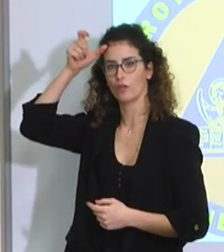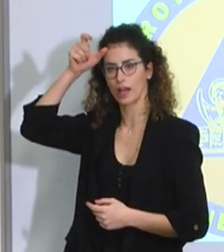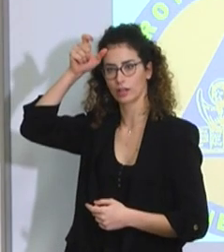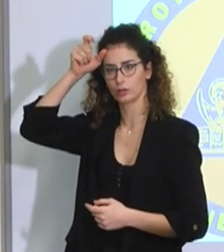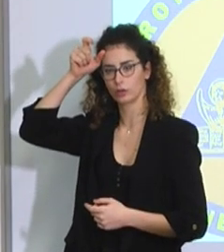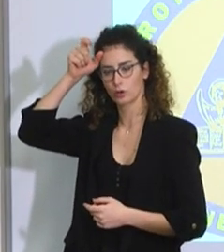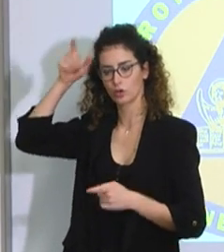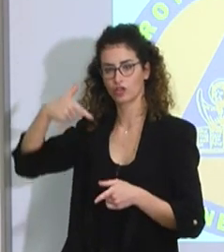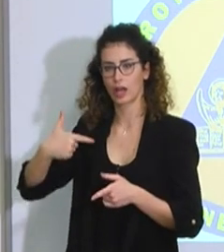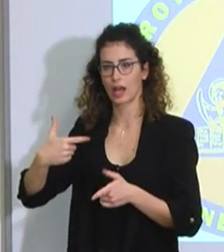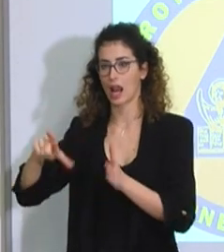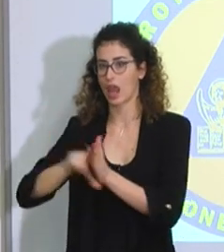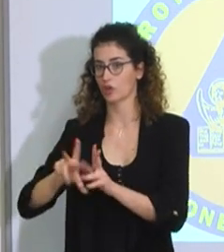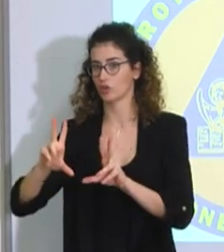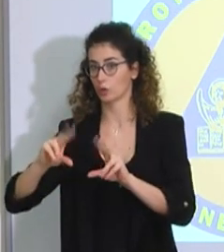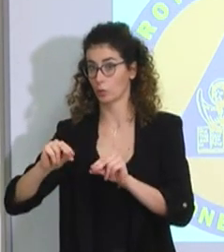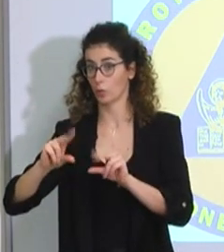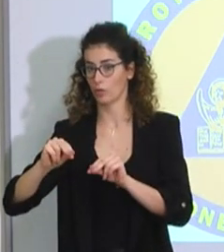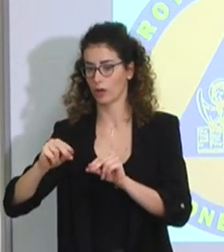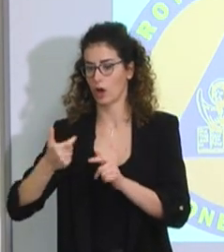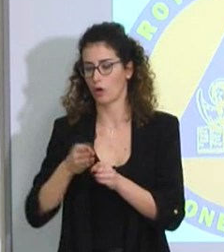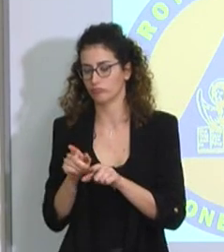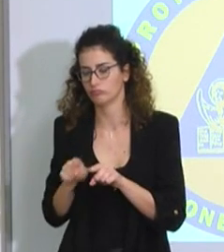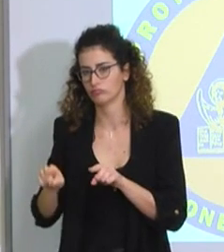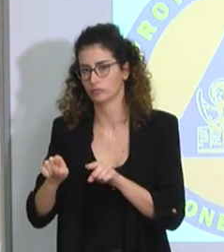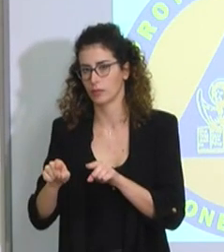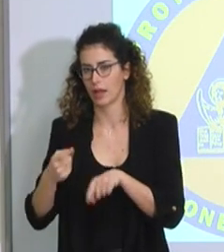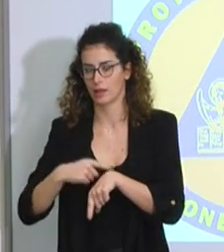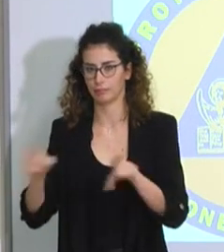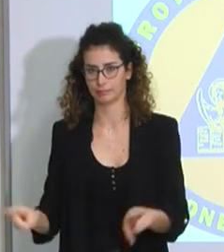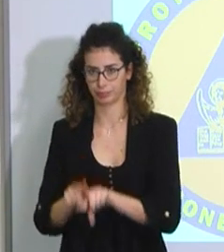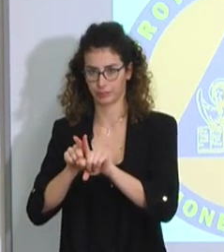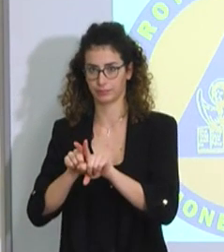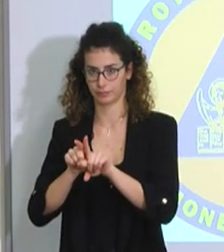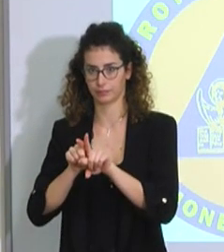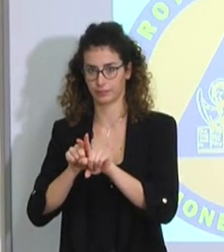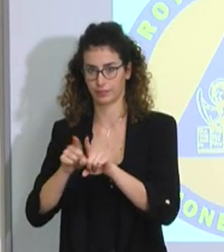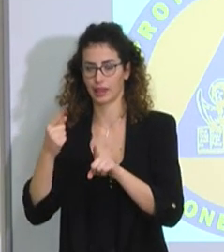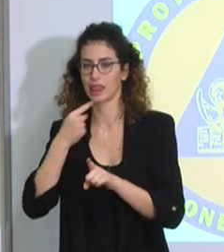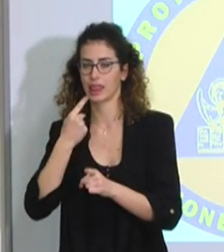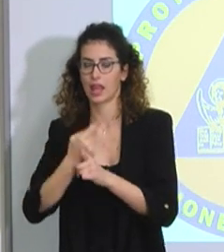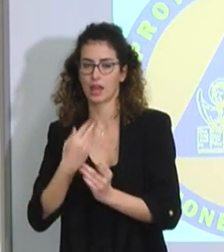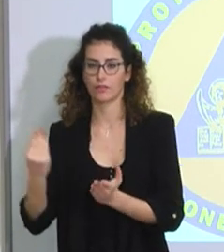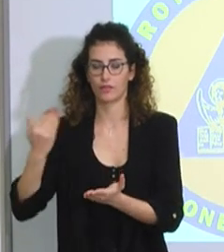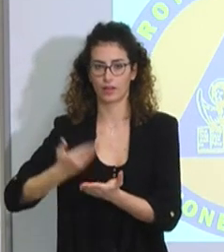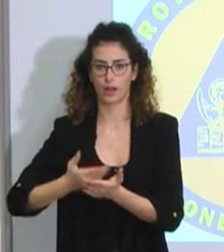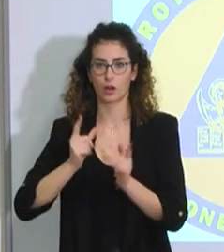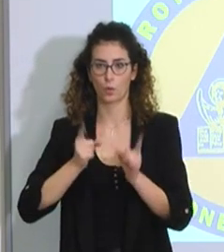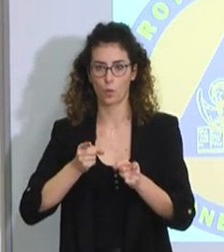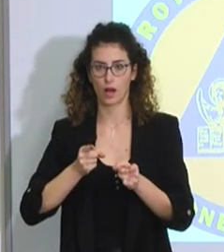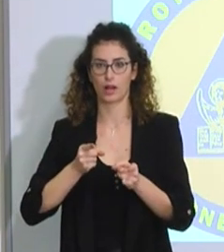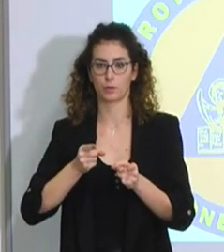introduca già in questo decreto, o parallelamente a questo decreto, ma contemporaneamente a questo decreto, il tema dei